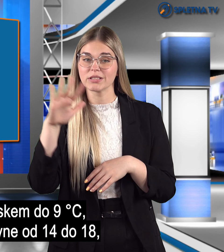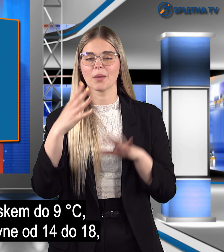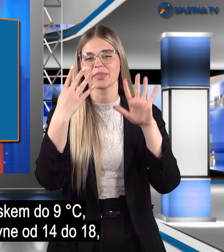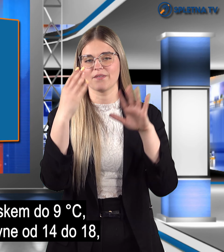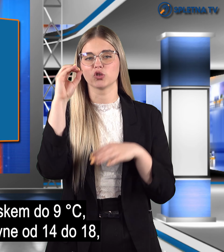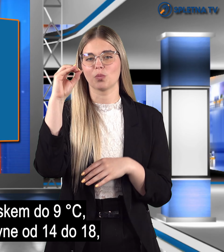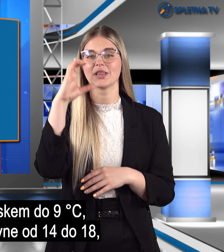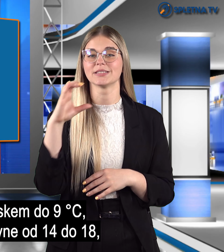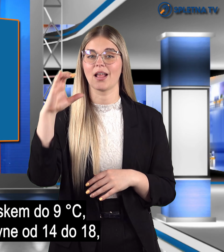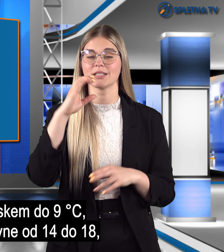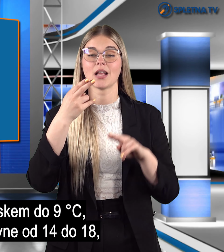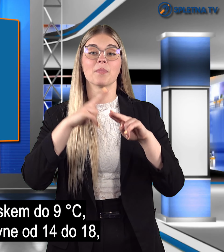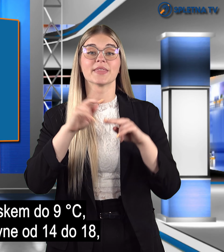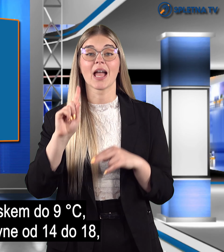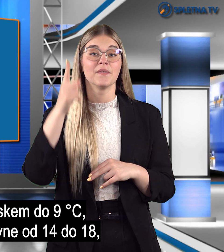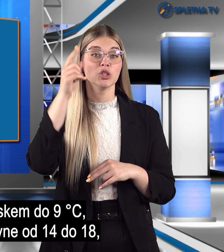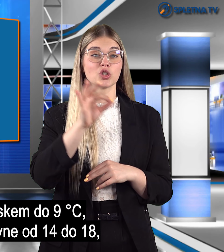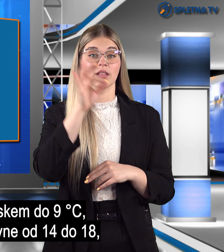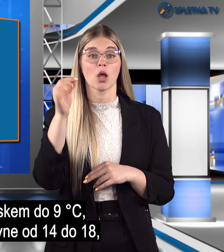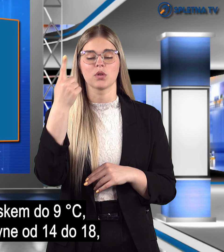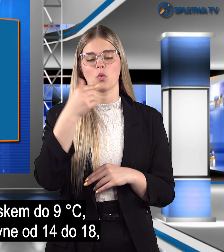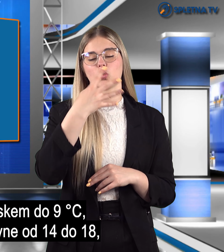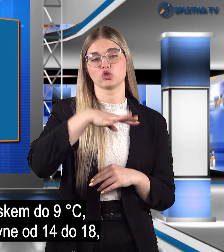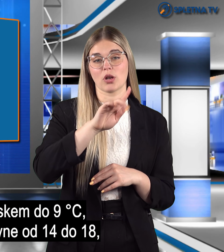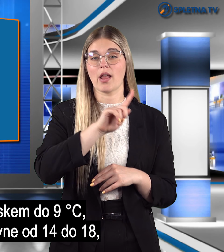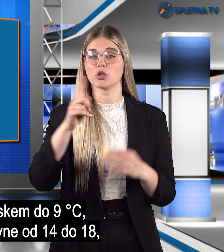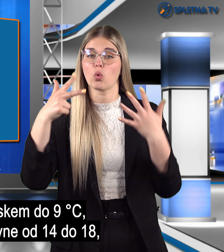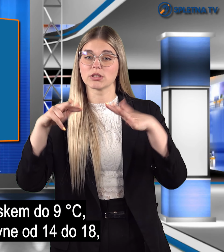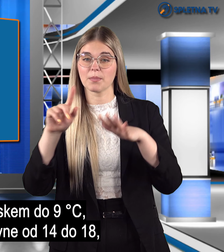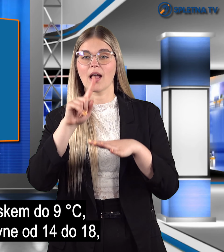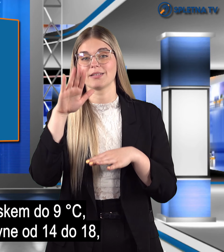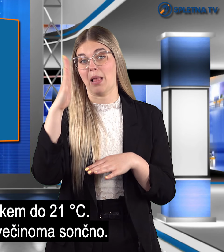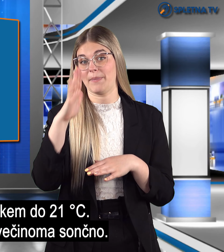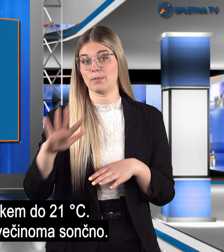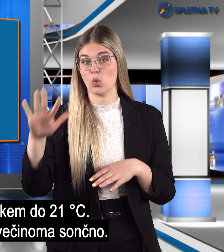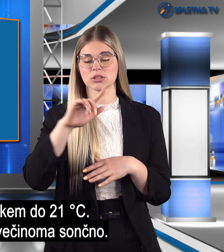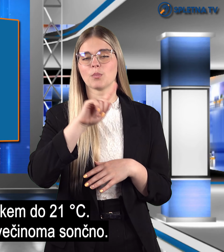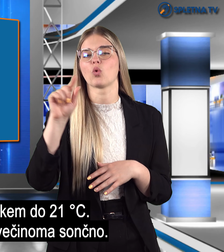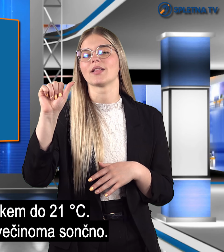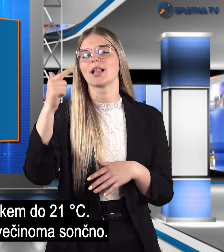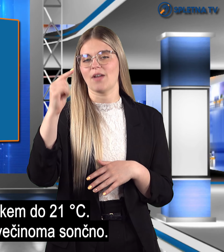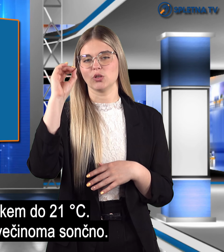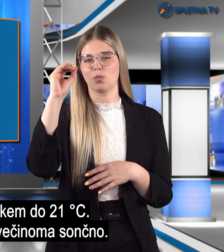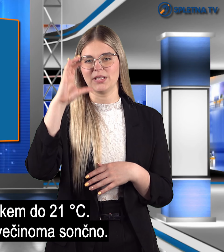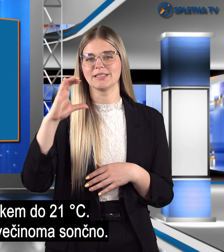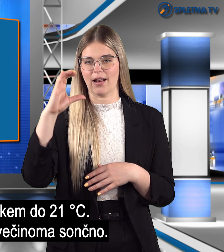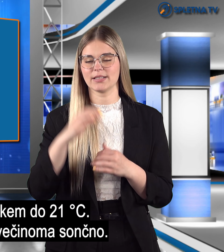9 stopinj Celzija, najvišje dnevne od 14 do 18, na Primorskem do